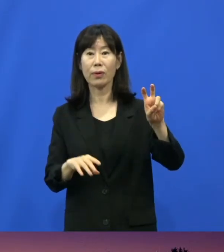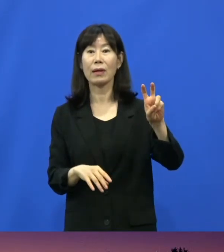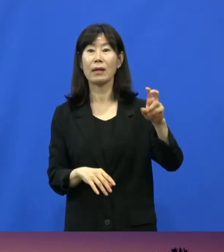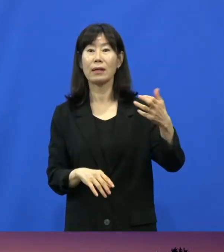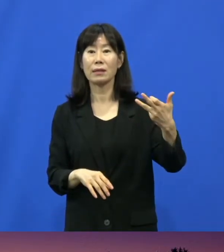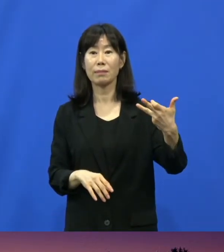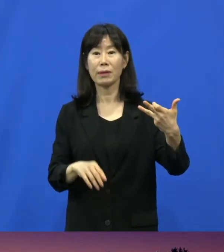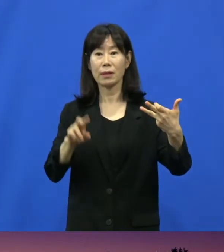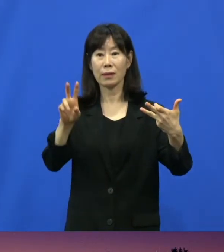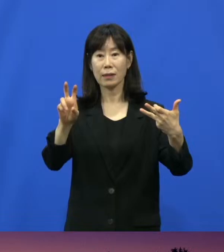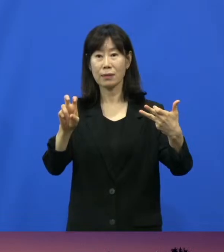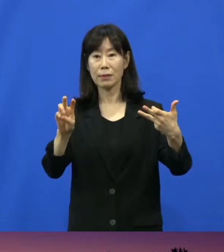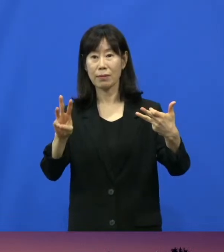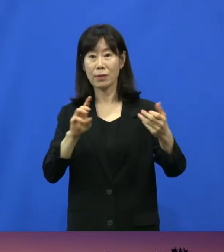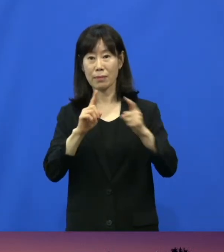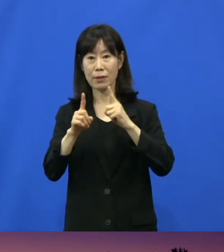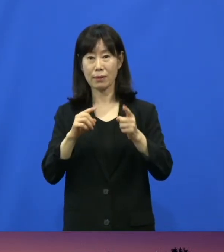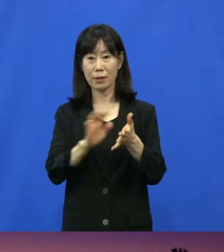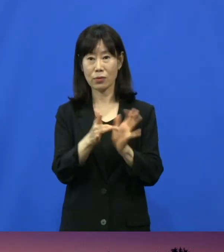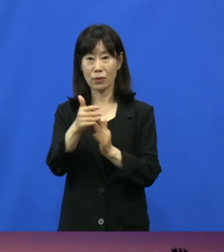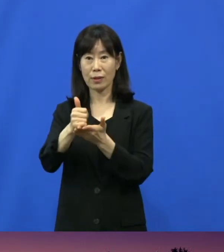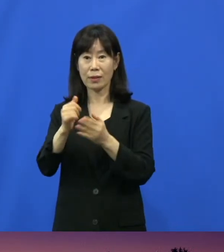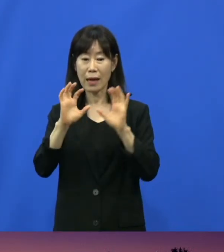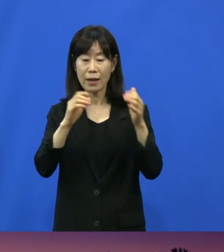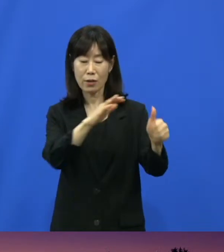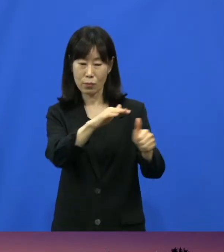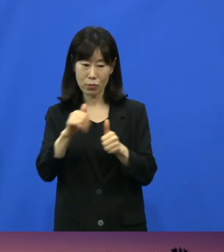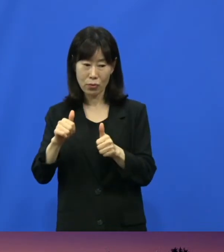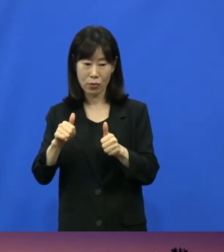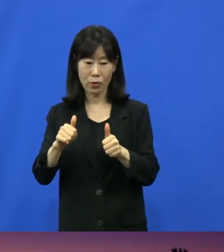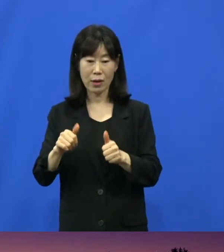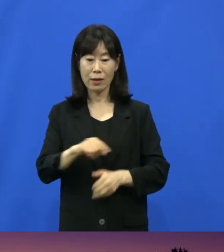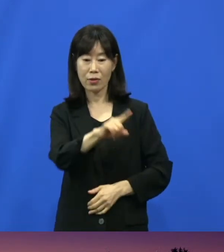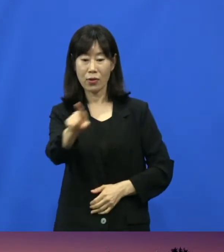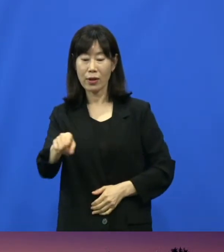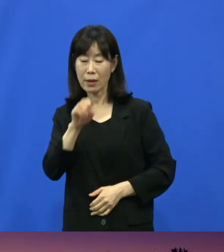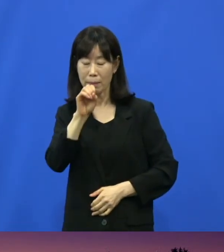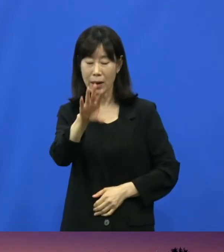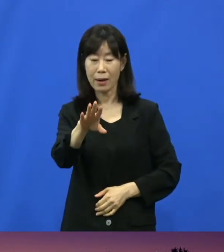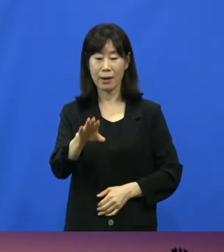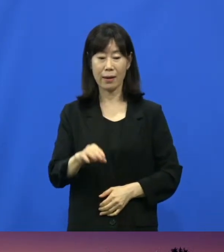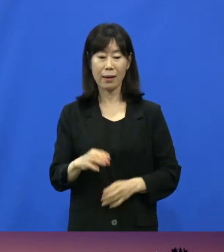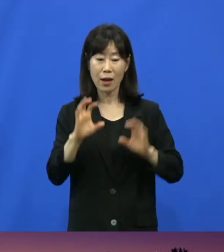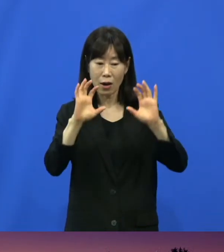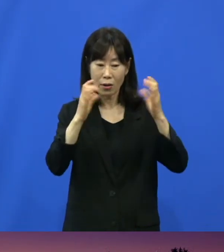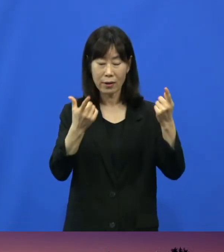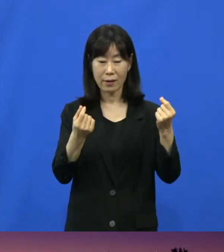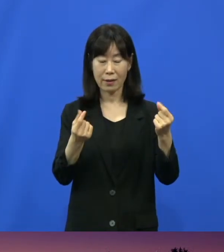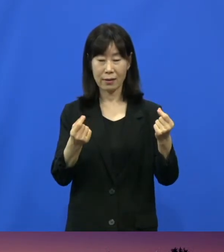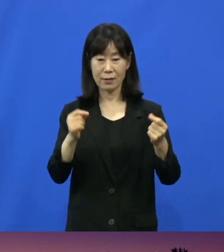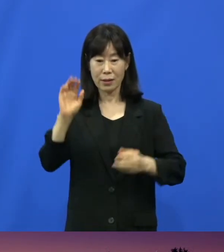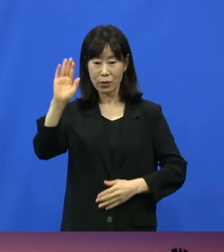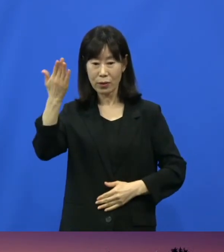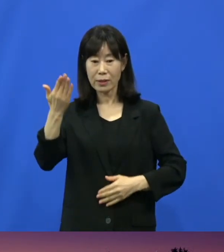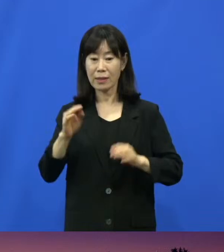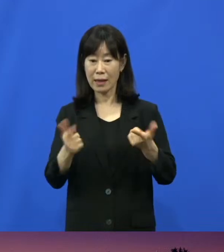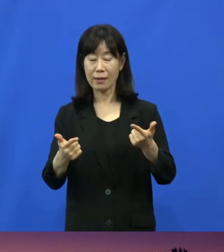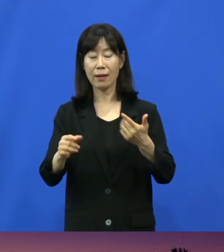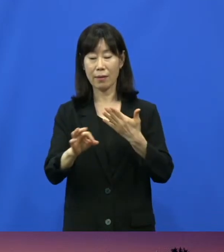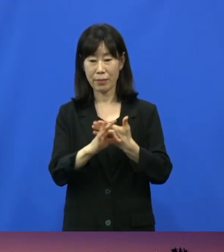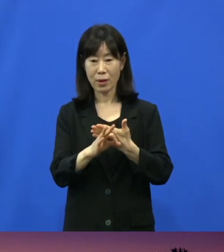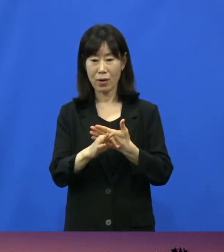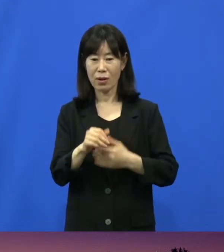예수께서 한 어린 아이를 불러 그들 가운데 세우시고 이르시되 진실로 너희에게 이르노니 너희가 돌이켜 어린 아이들과 같이 되지